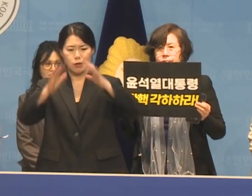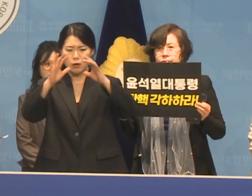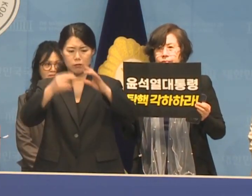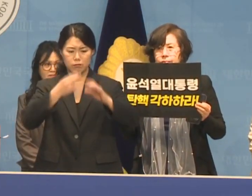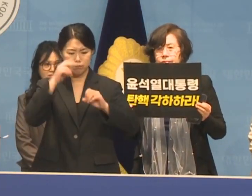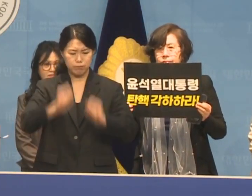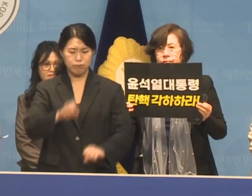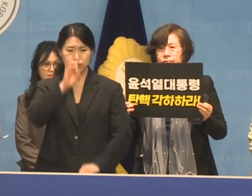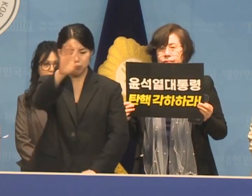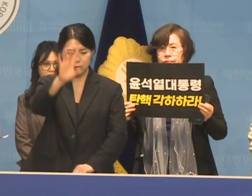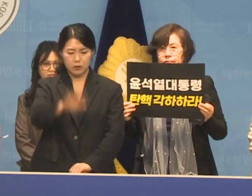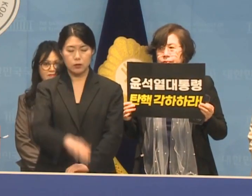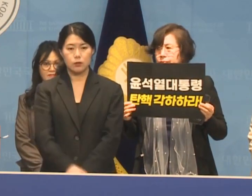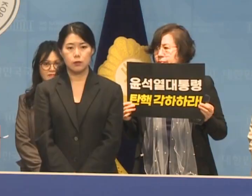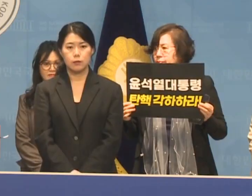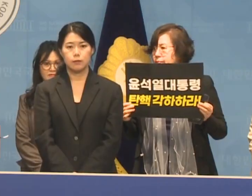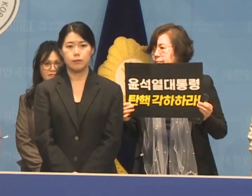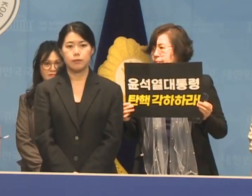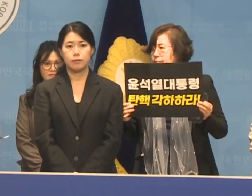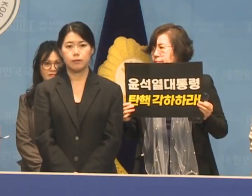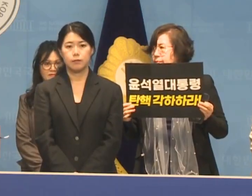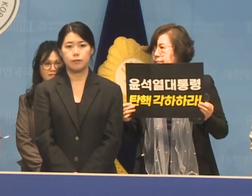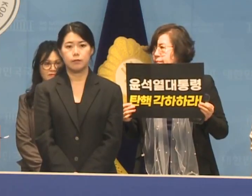없게 될 것입니다. 이상입니다.